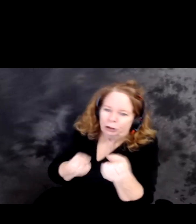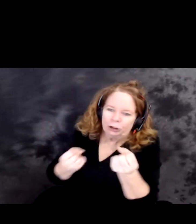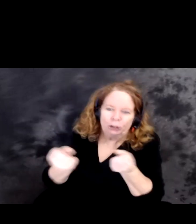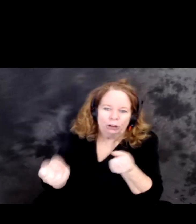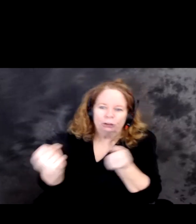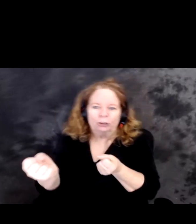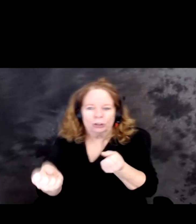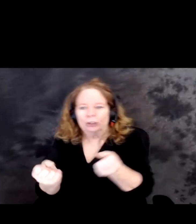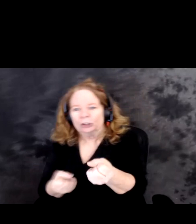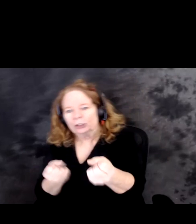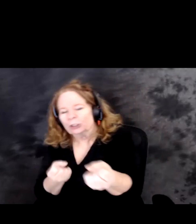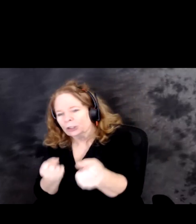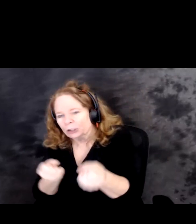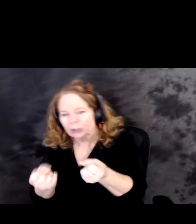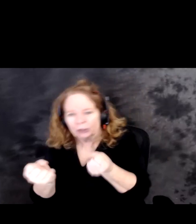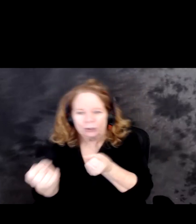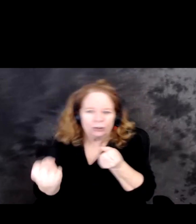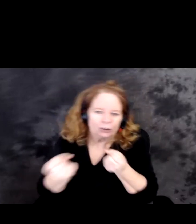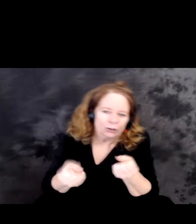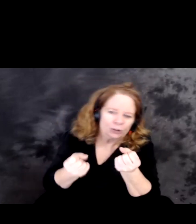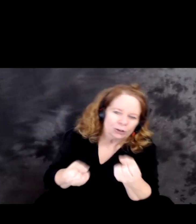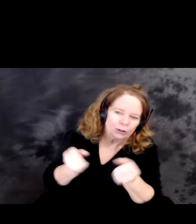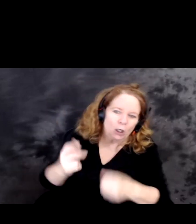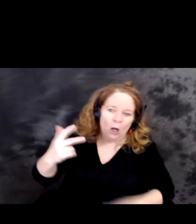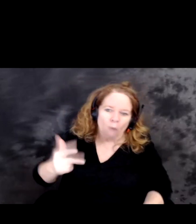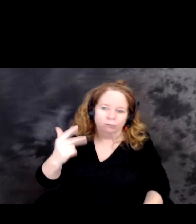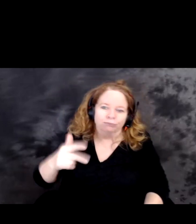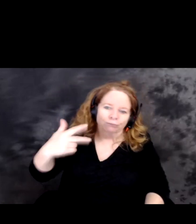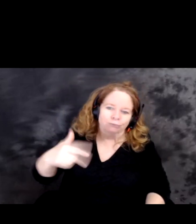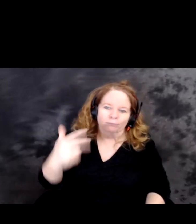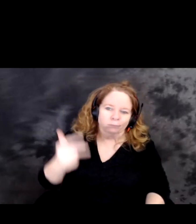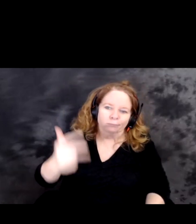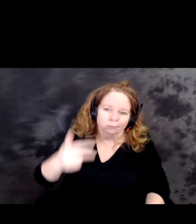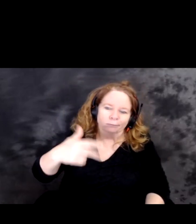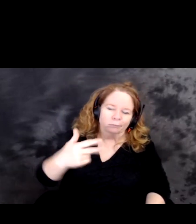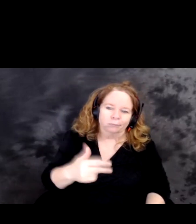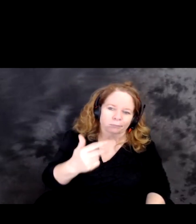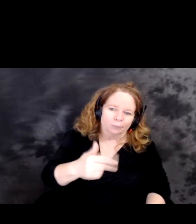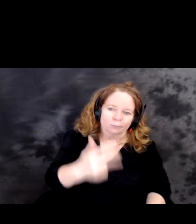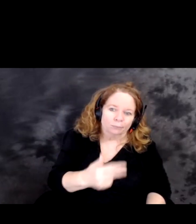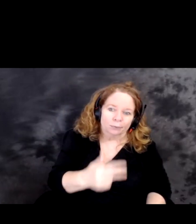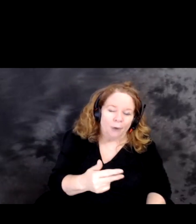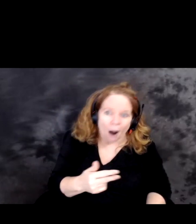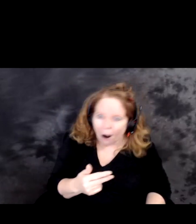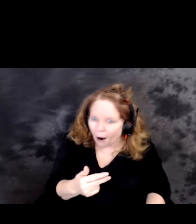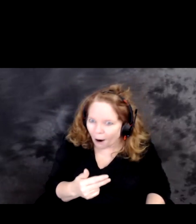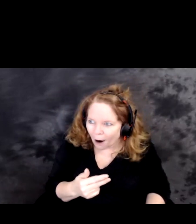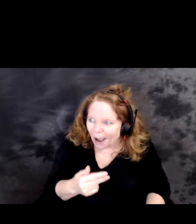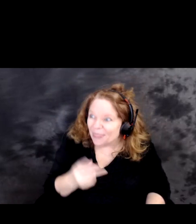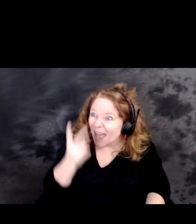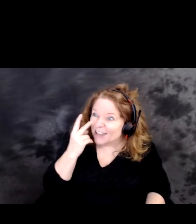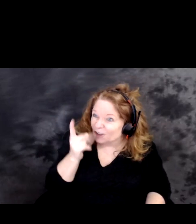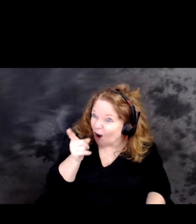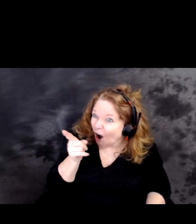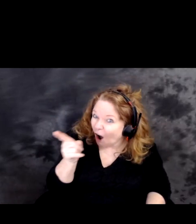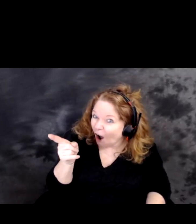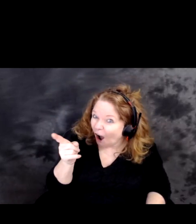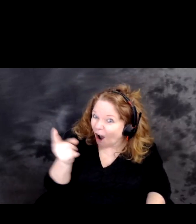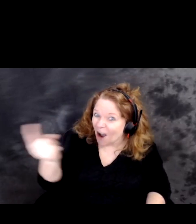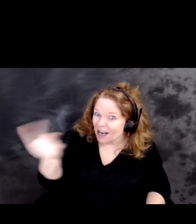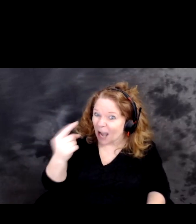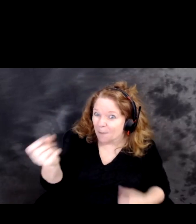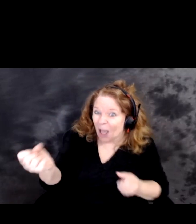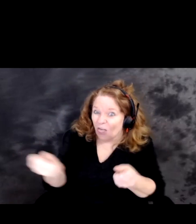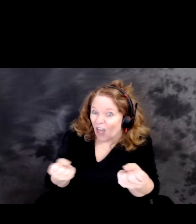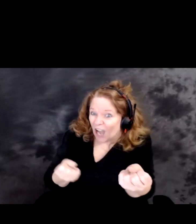chug, chug, chug, chug. Chug, chug, chug, chug, chug. Y por el camino venía un